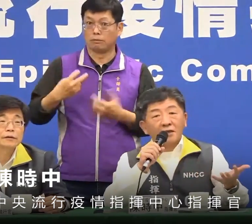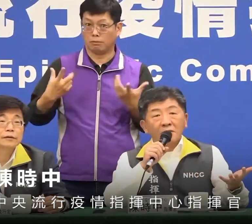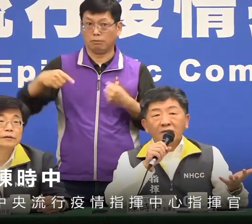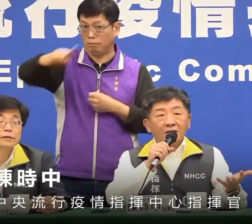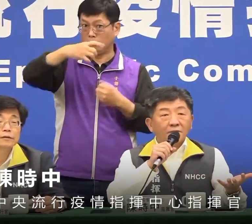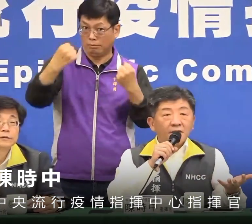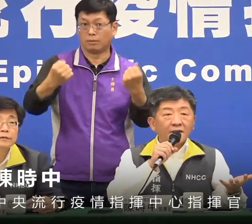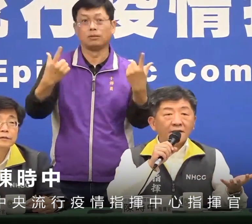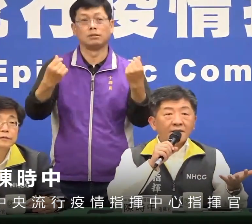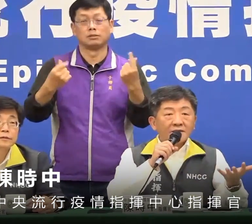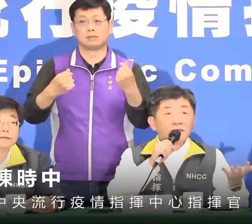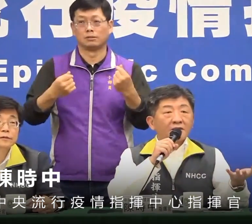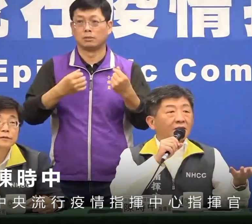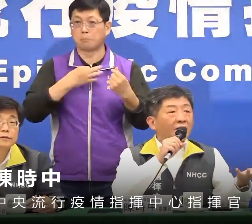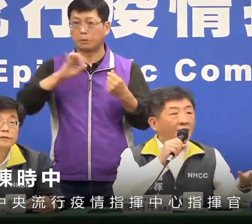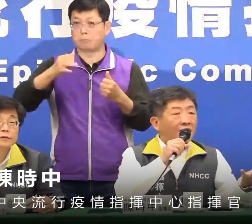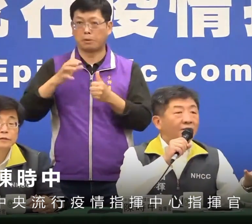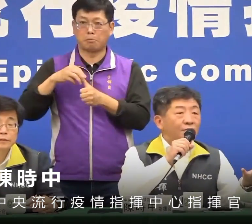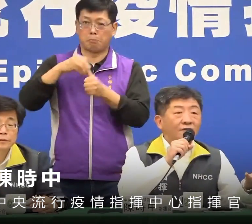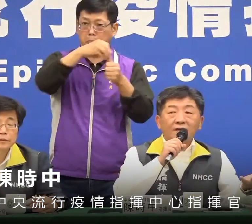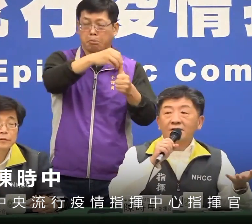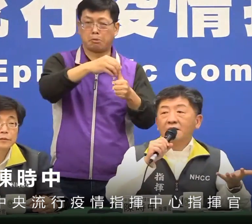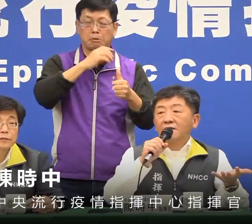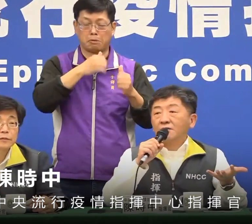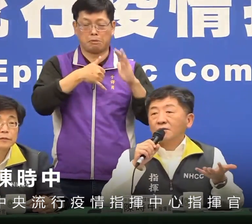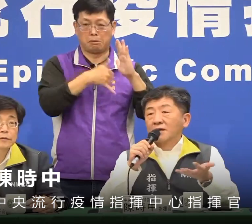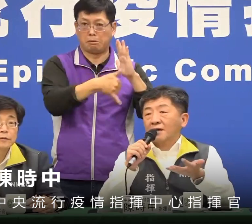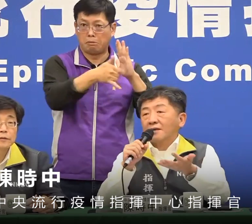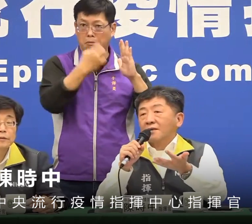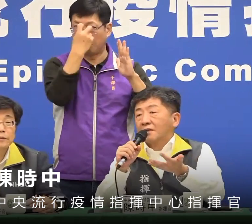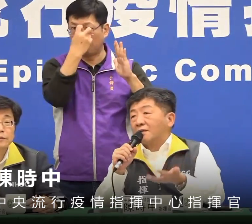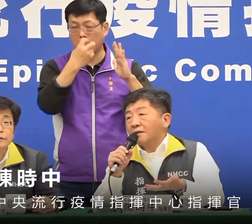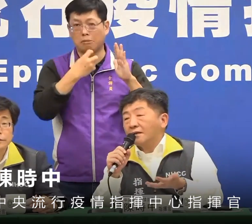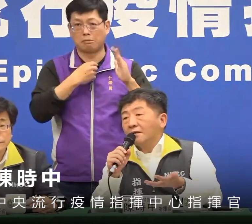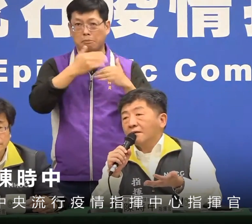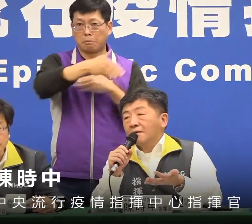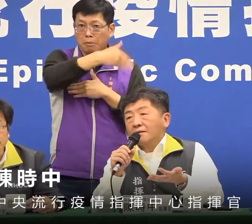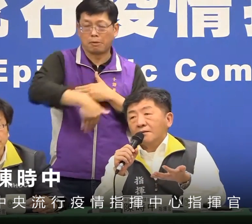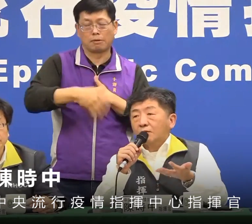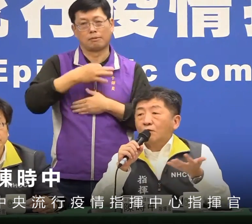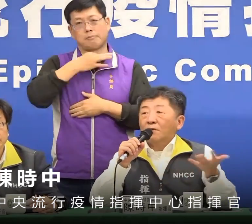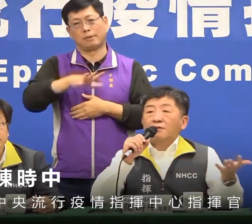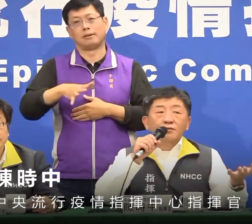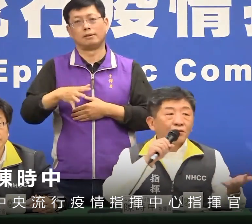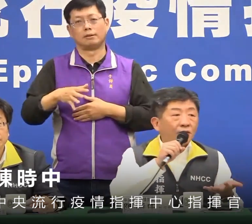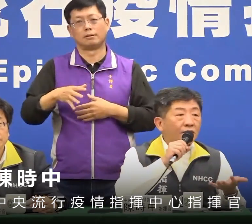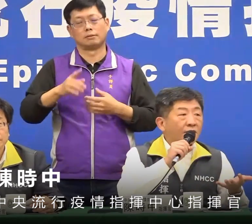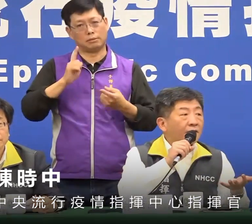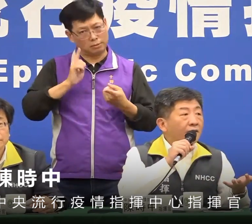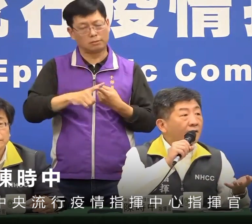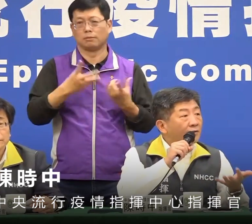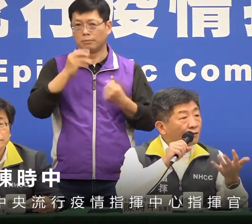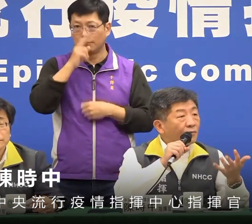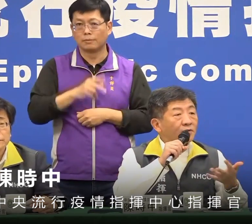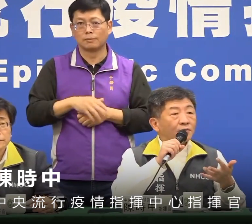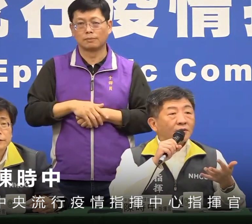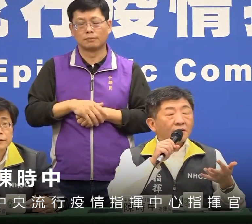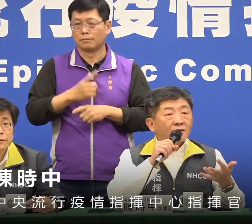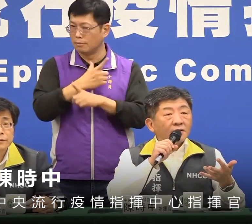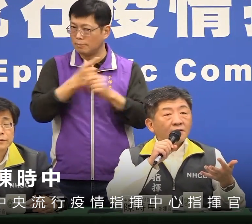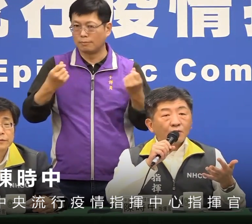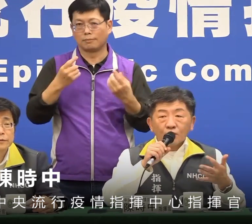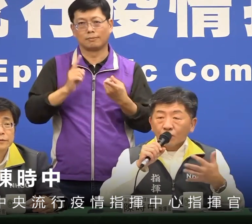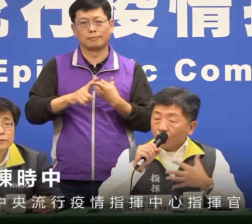家都知道，也没有想被检疫哈，居家检疫、居家隔离都没有错。好，都没